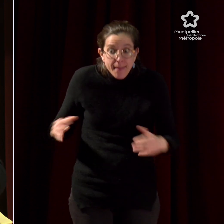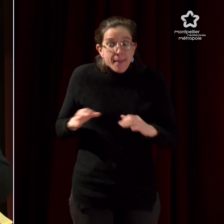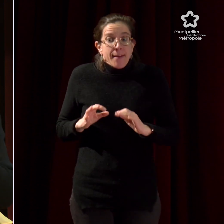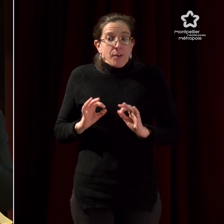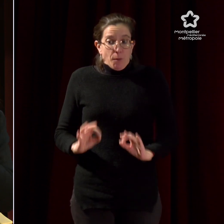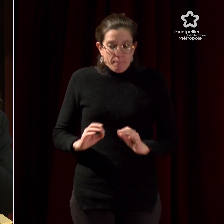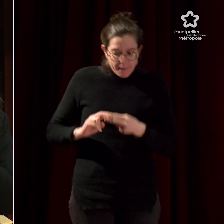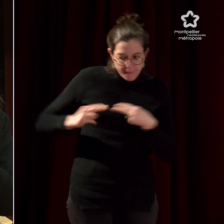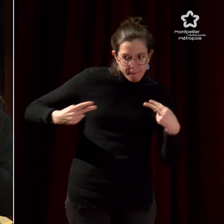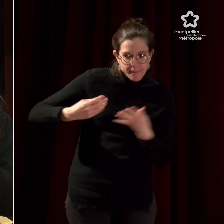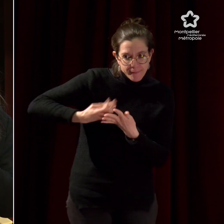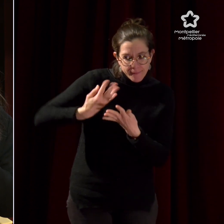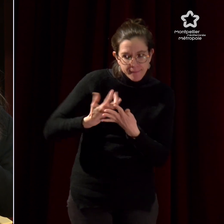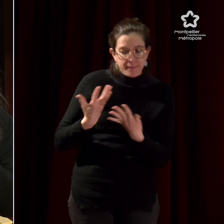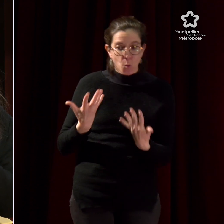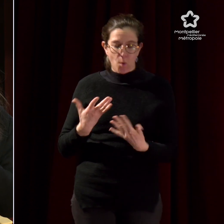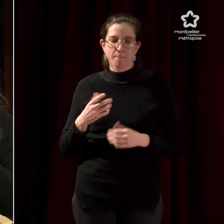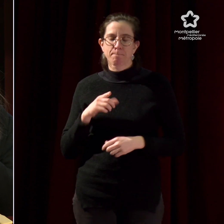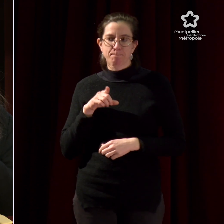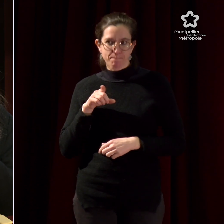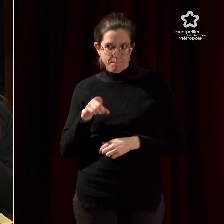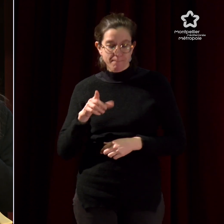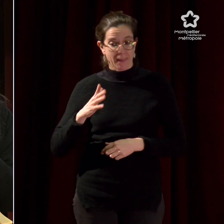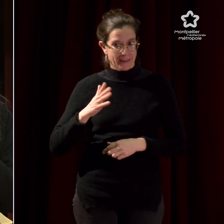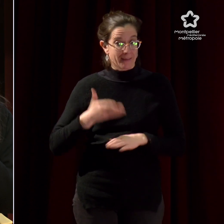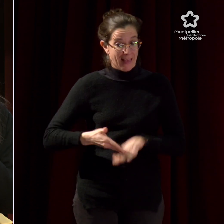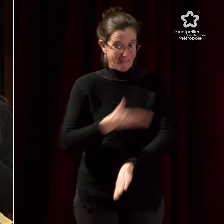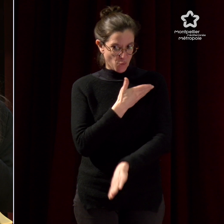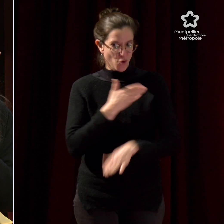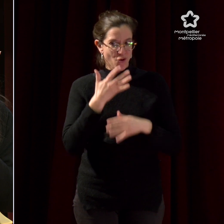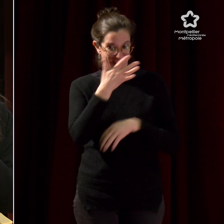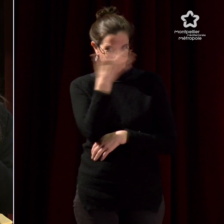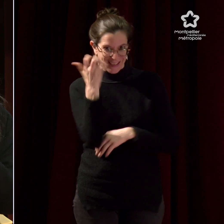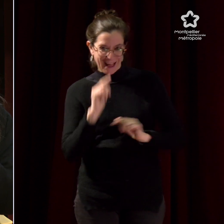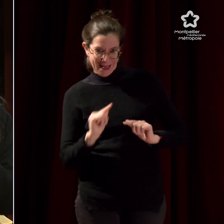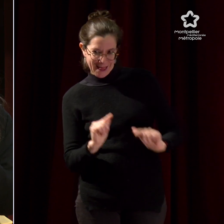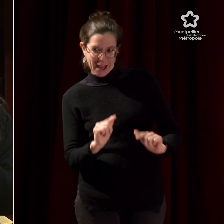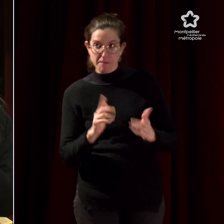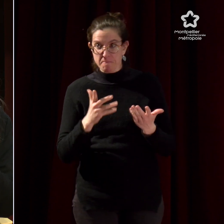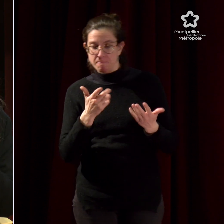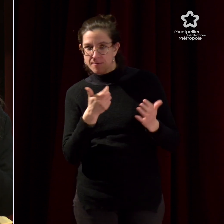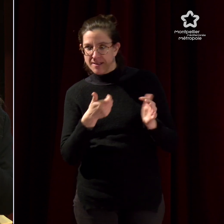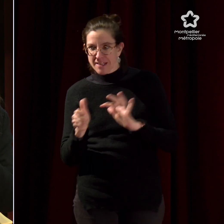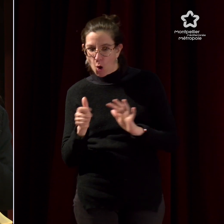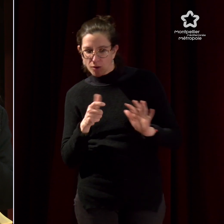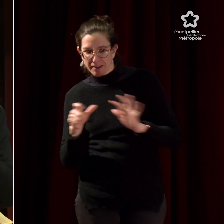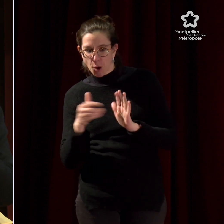données génétiques, c'est que vous avez une sortie d'Afrique qui serait datée autour de 600-700 000